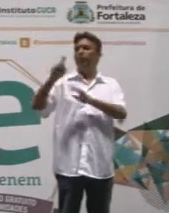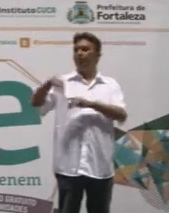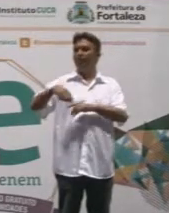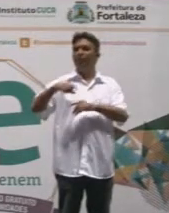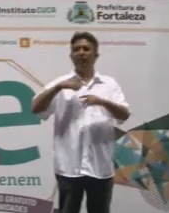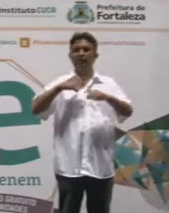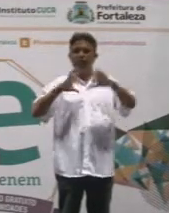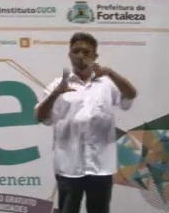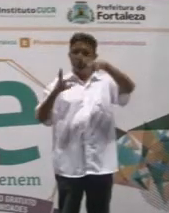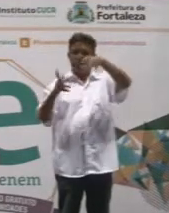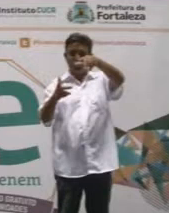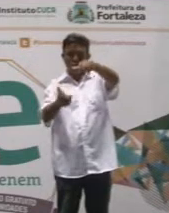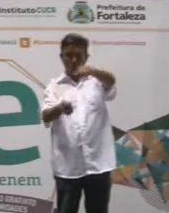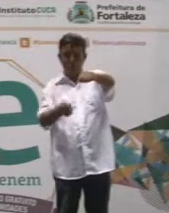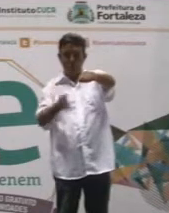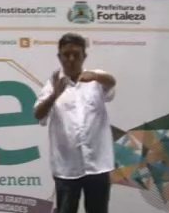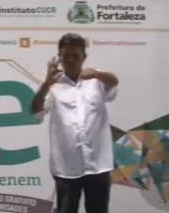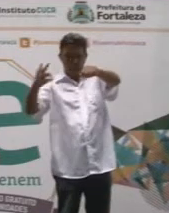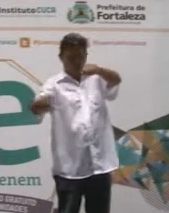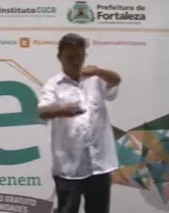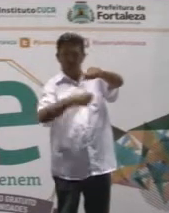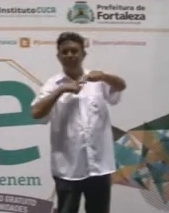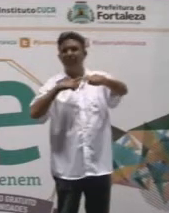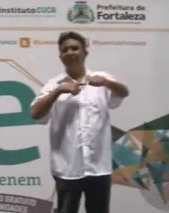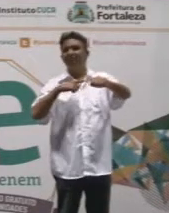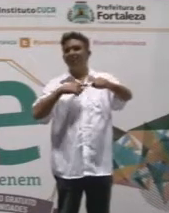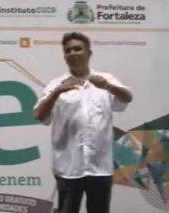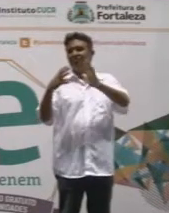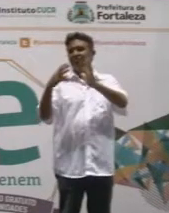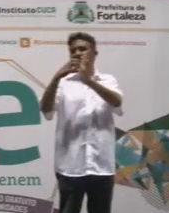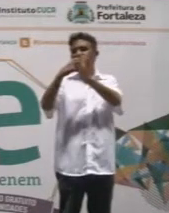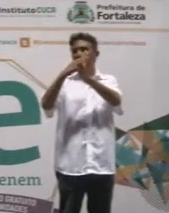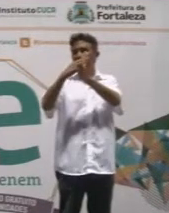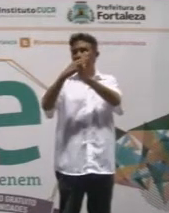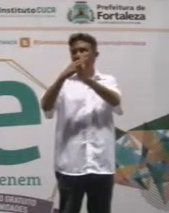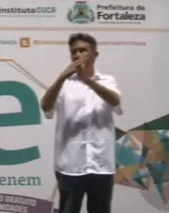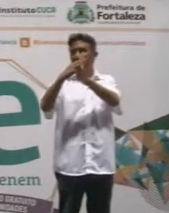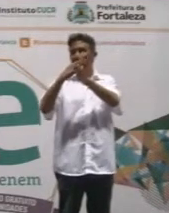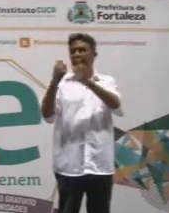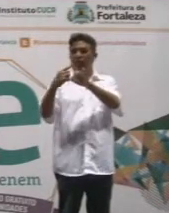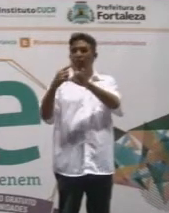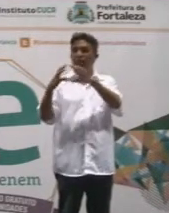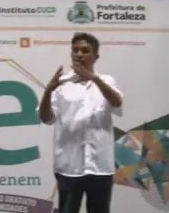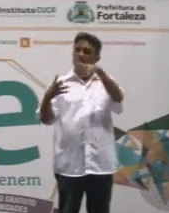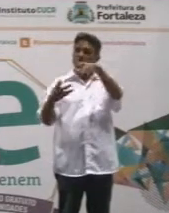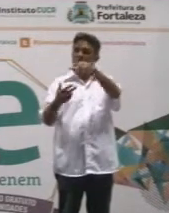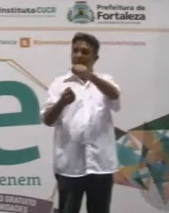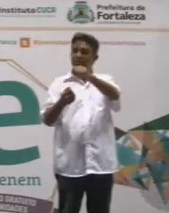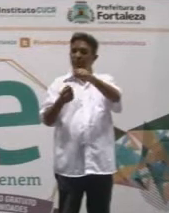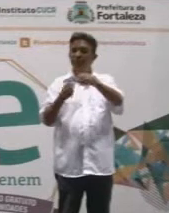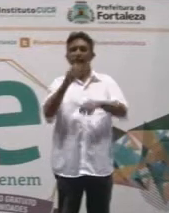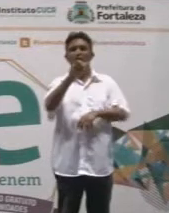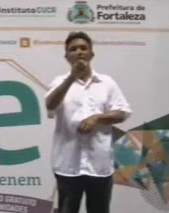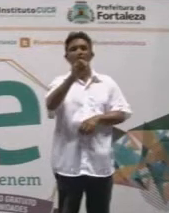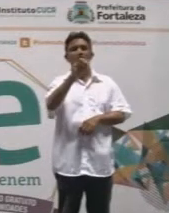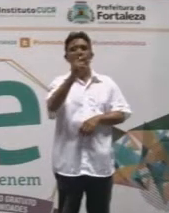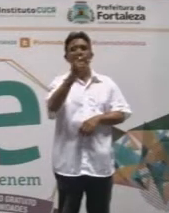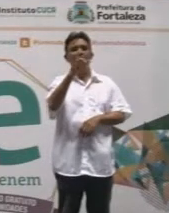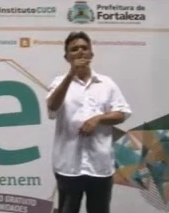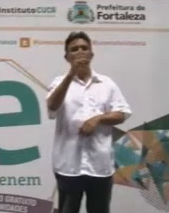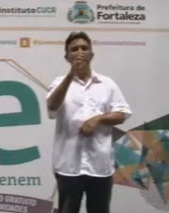dá no mundo inteiro sem medida. Ela passou da escala de epidemia e ela agora é uma pandemia porque ela é mundial. Professor, o que é uma epidemia? É